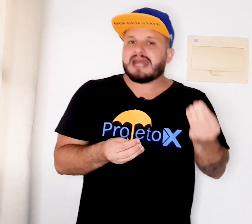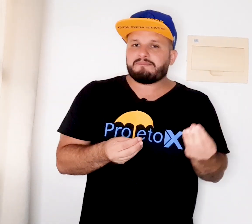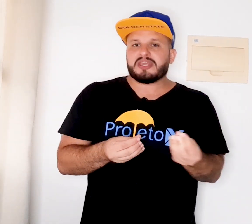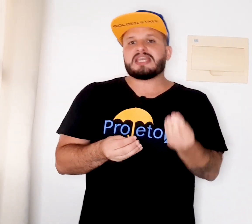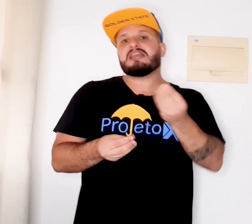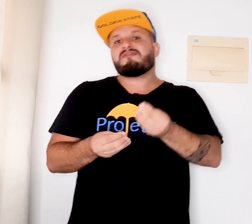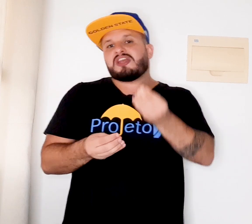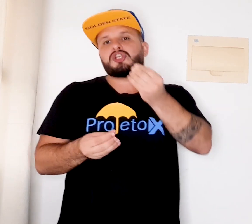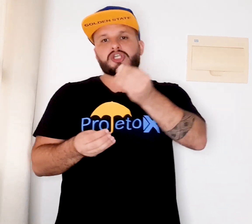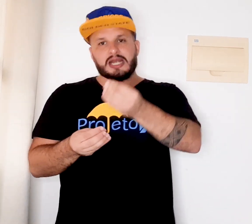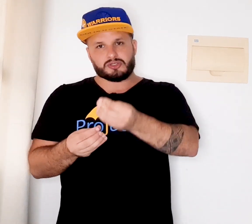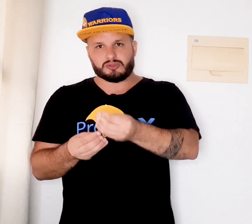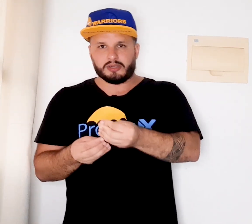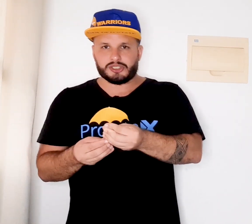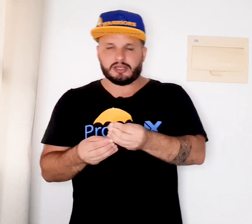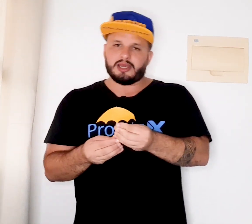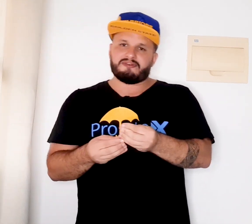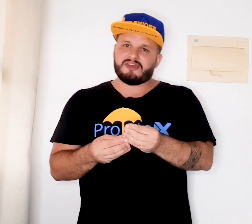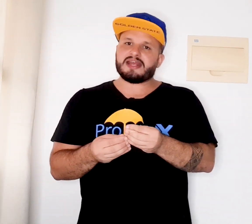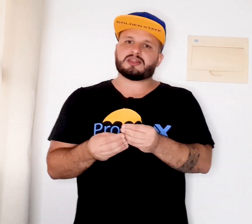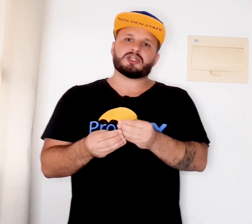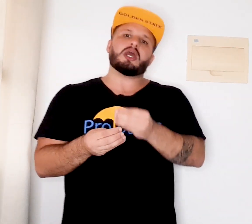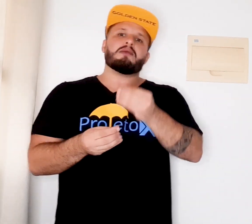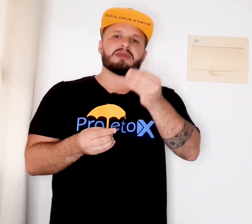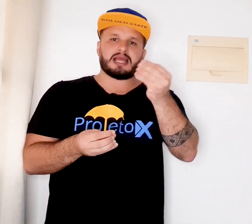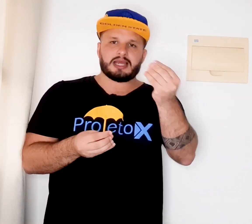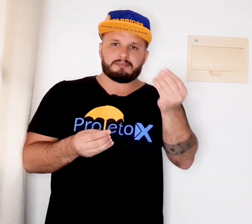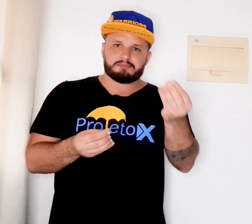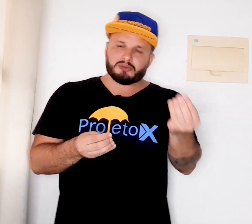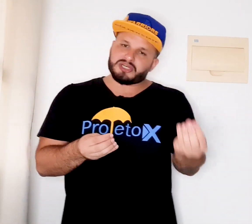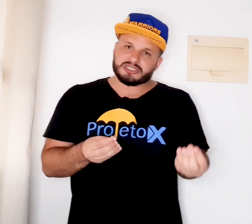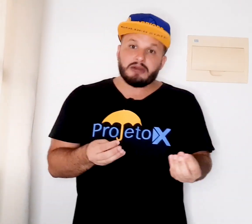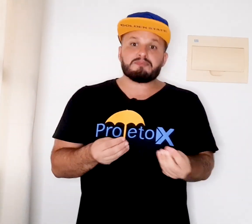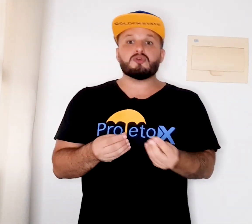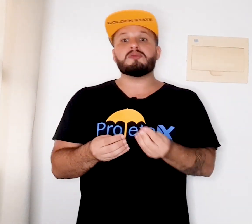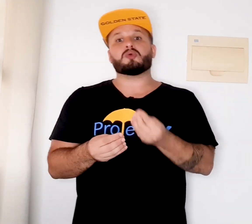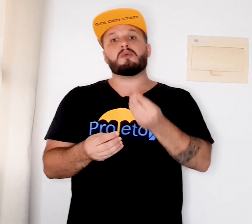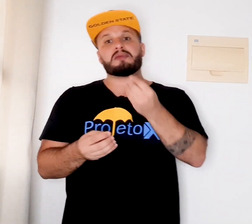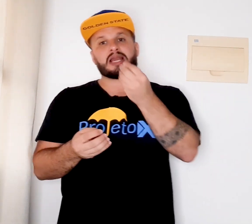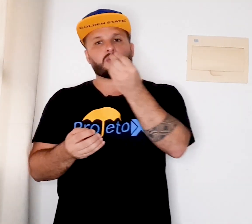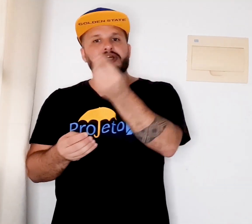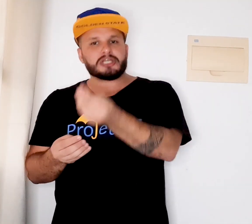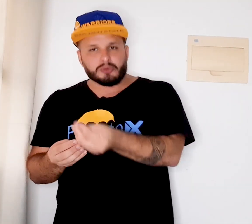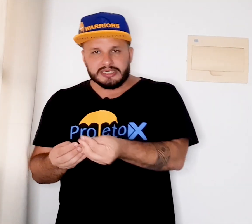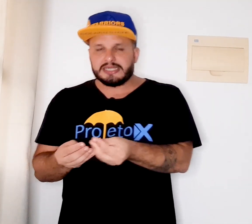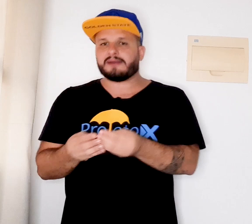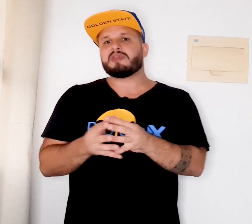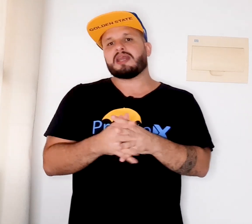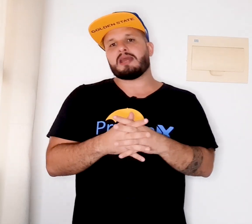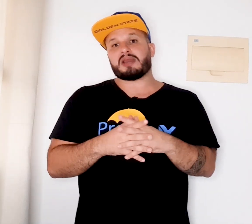atrapalhar investigações feitas pelo Ministério Público, pela Corregedoria,